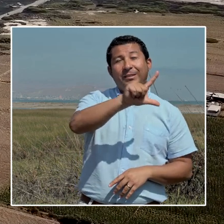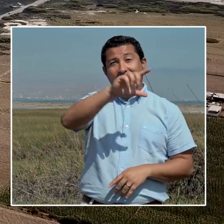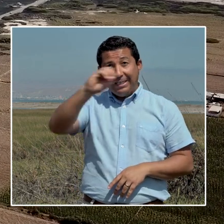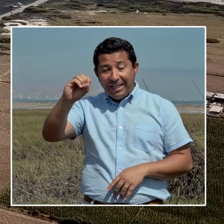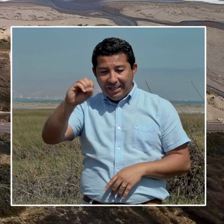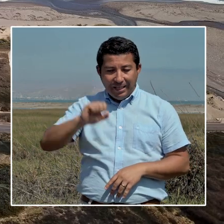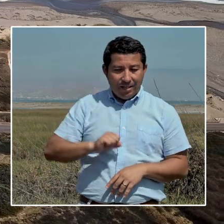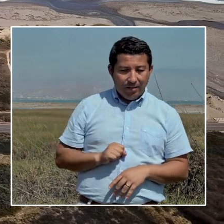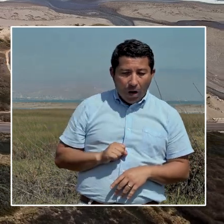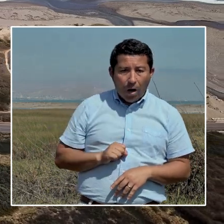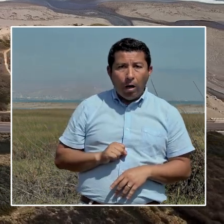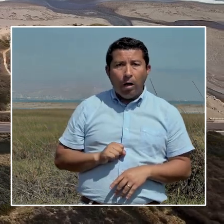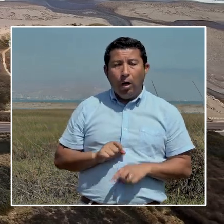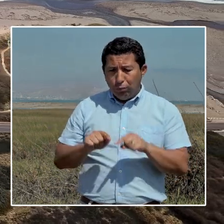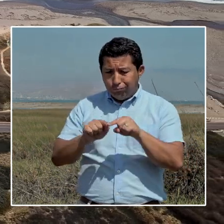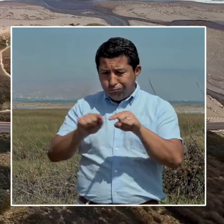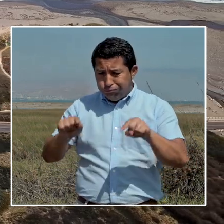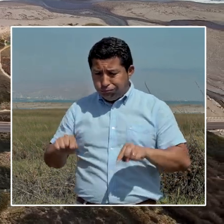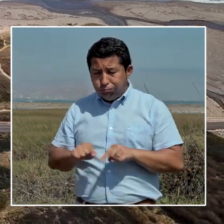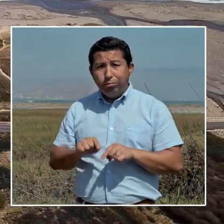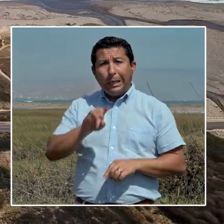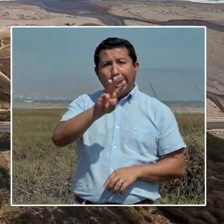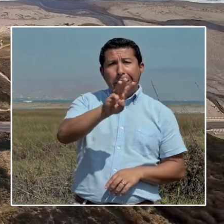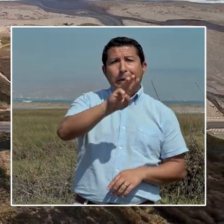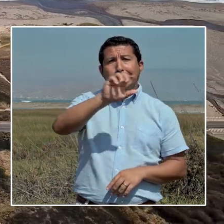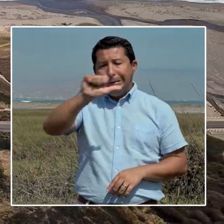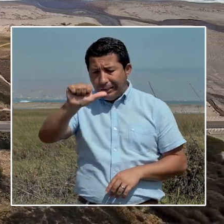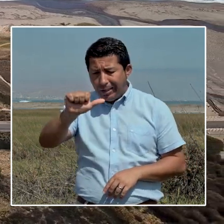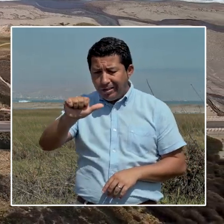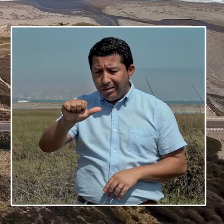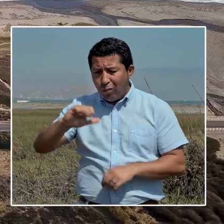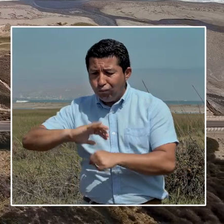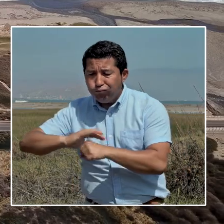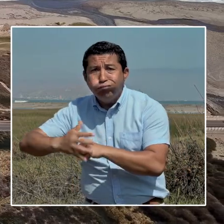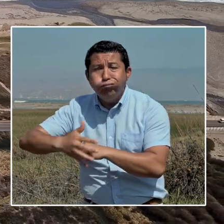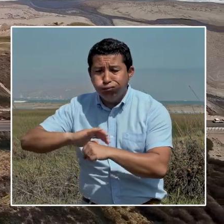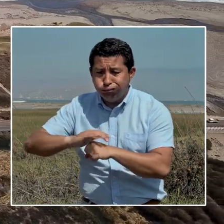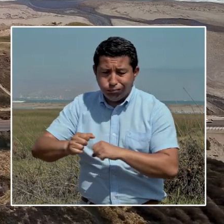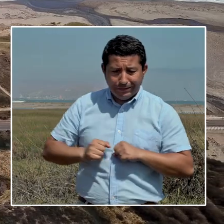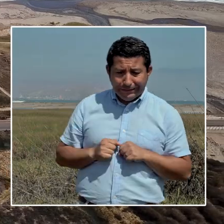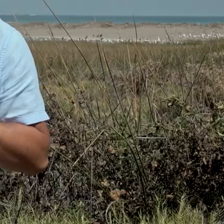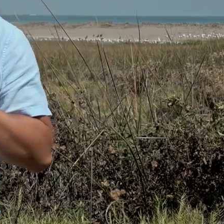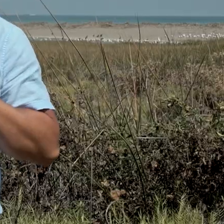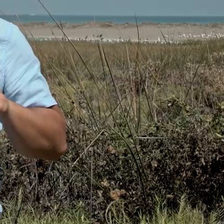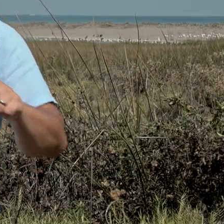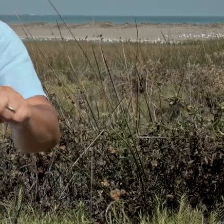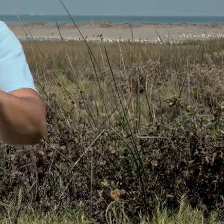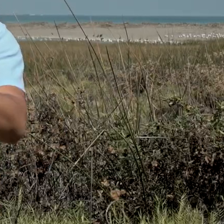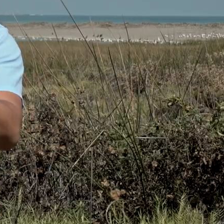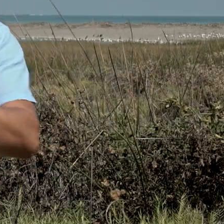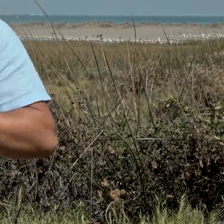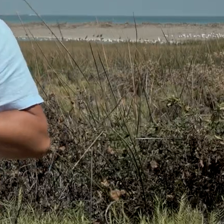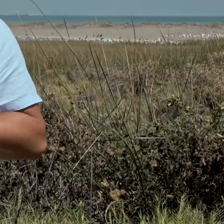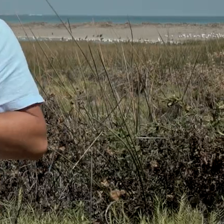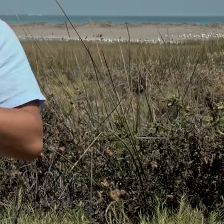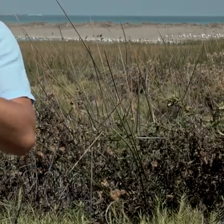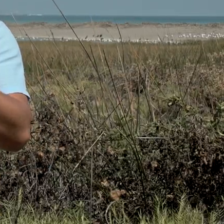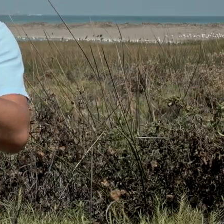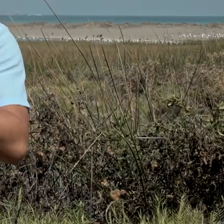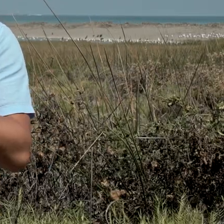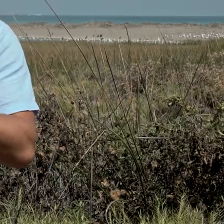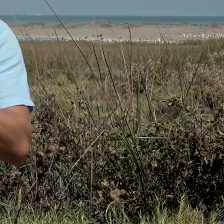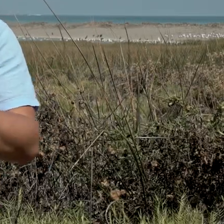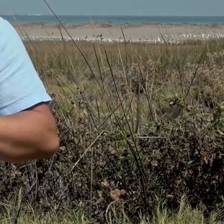270 hectáreas de extensión sólo 36 están protegidas esta pequeña superficie